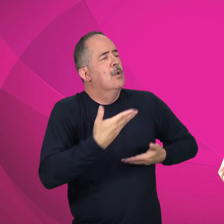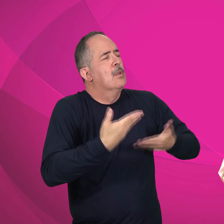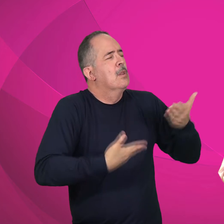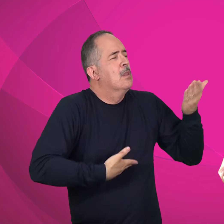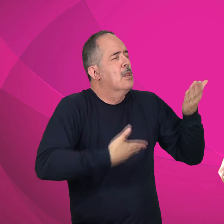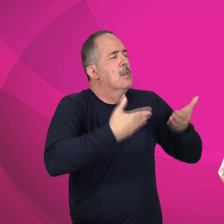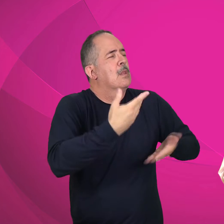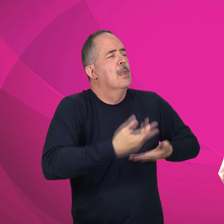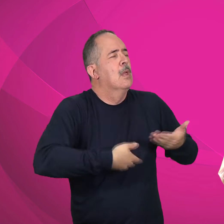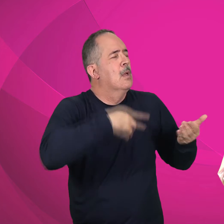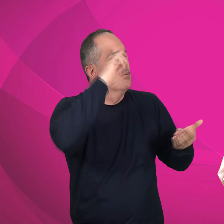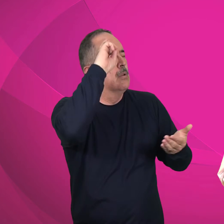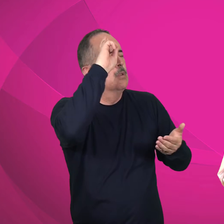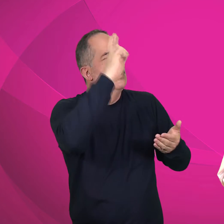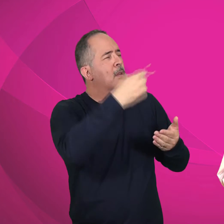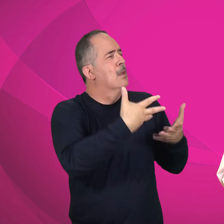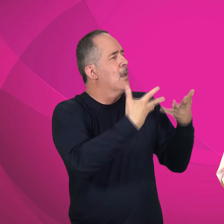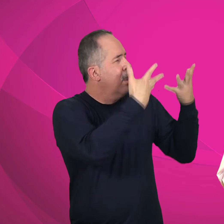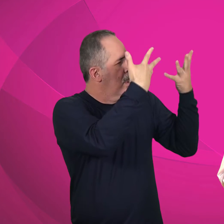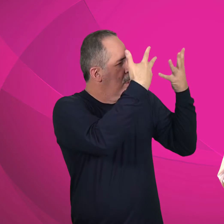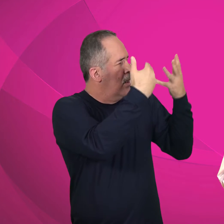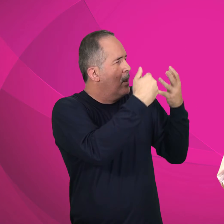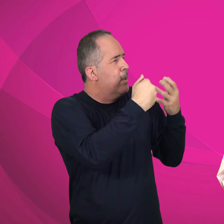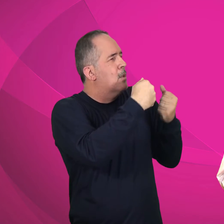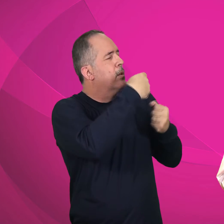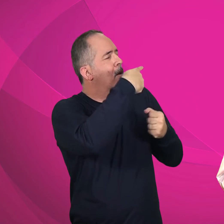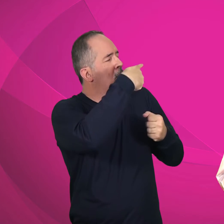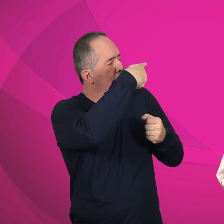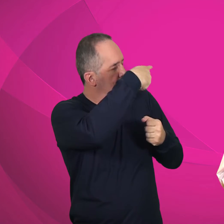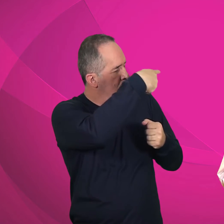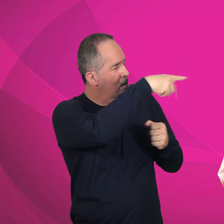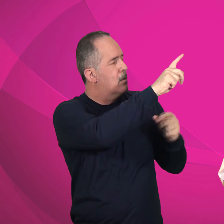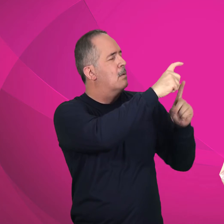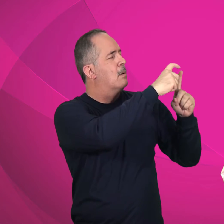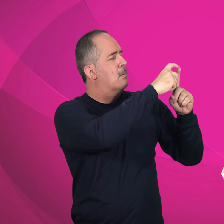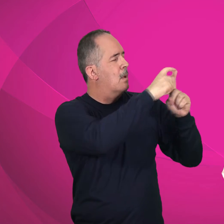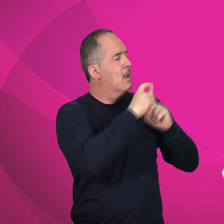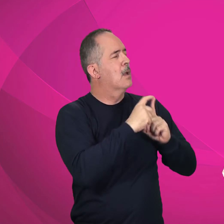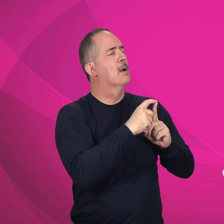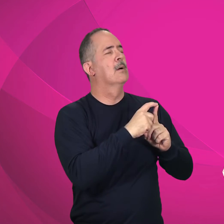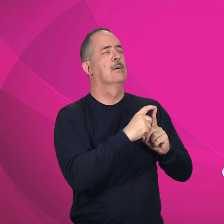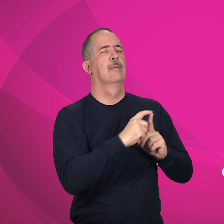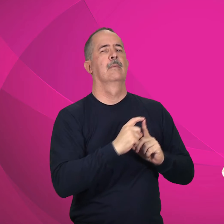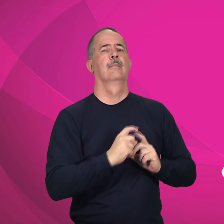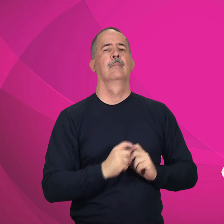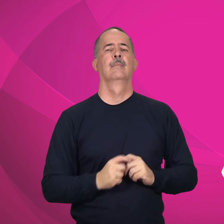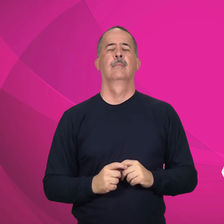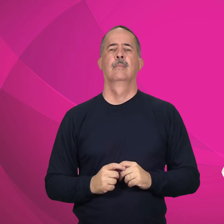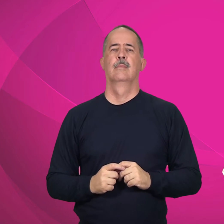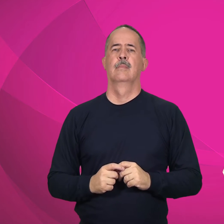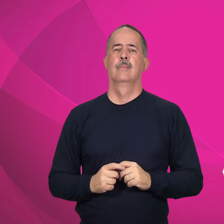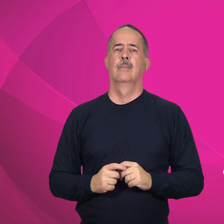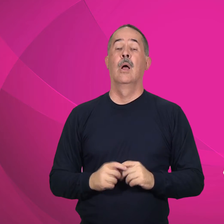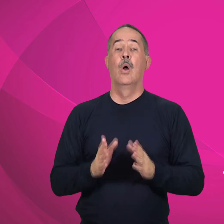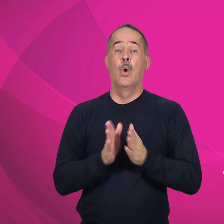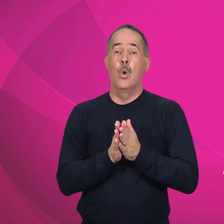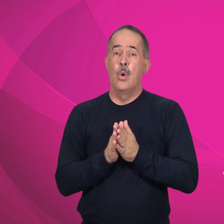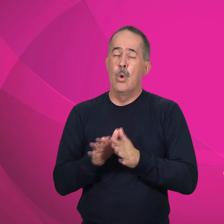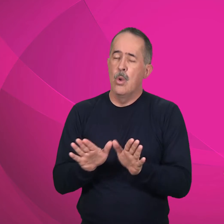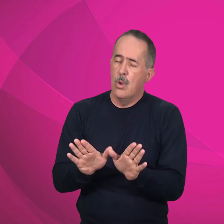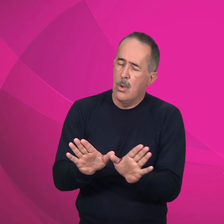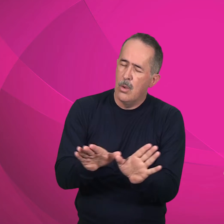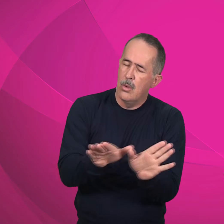aqui a serva do senhor faça-se em mim segundo a tua palavra é o